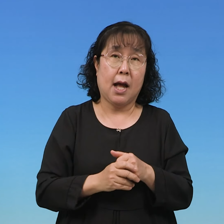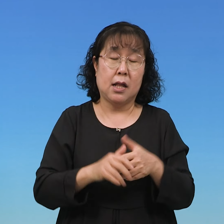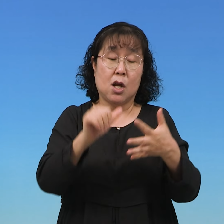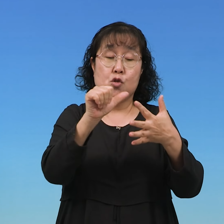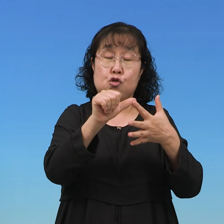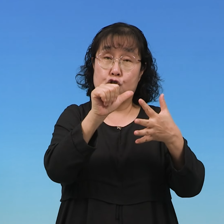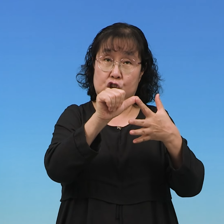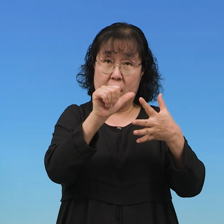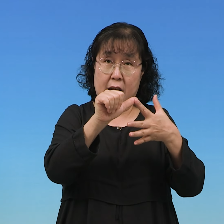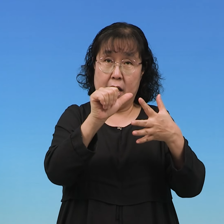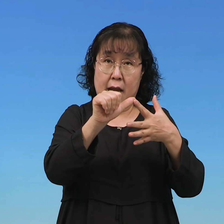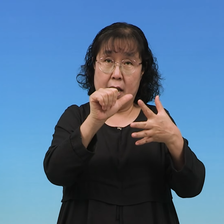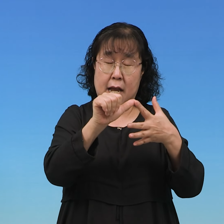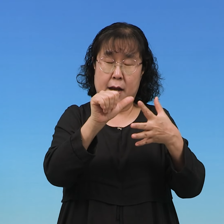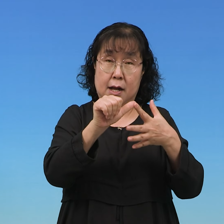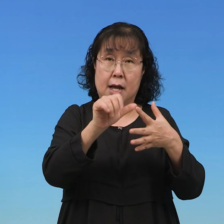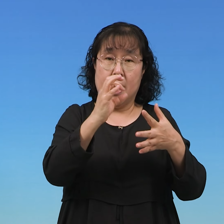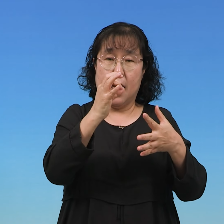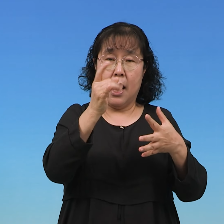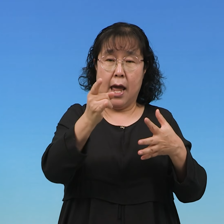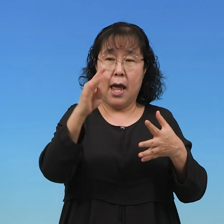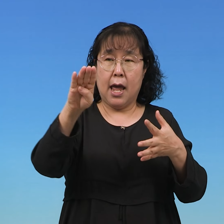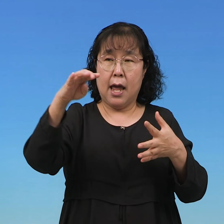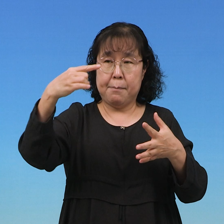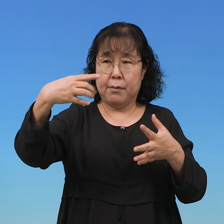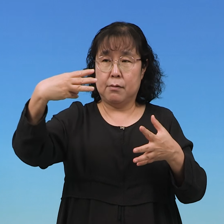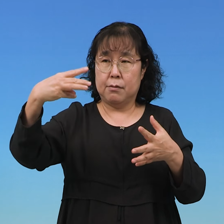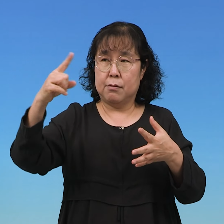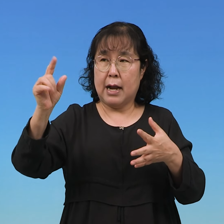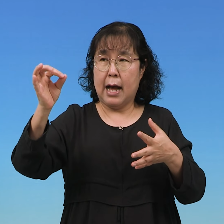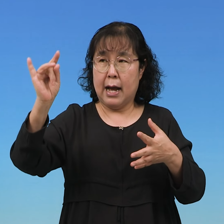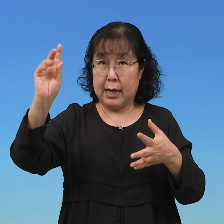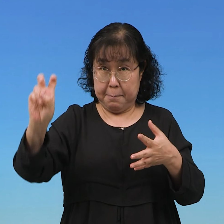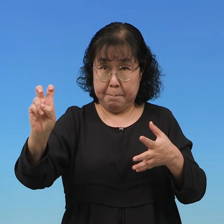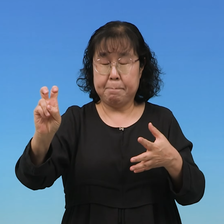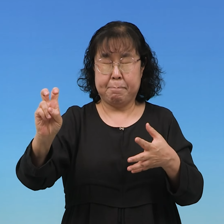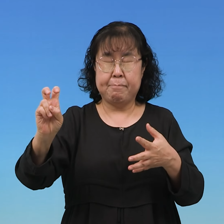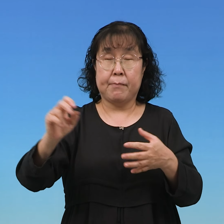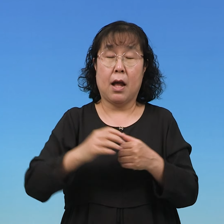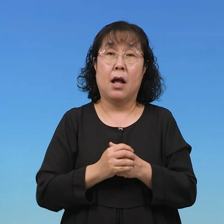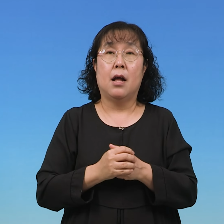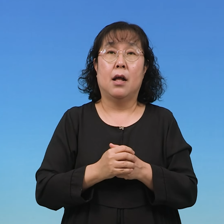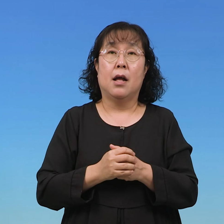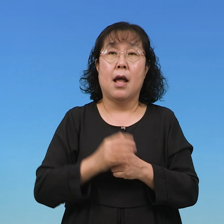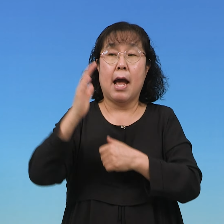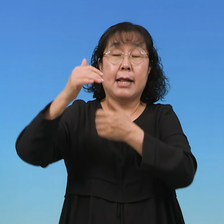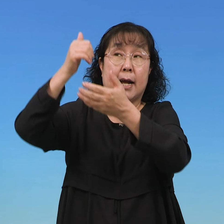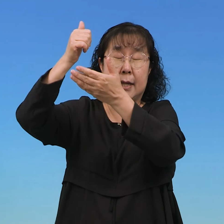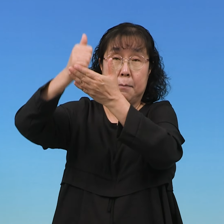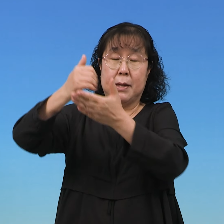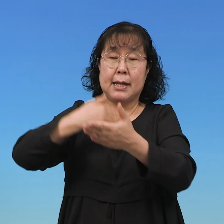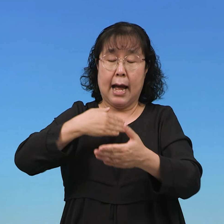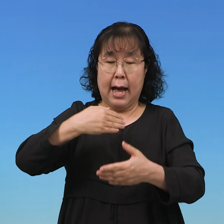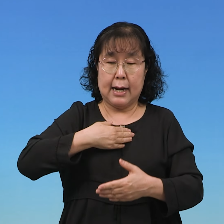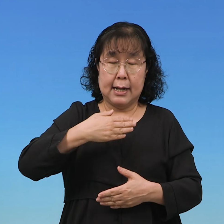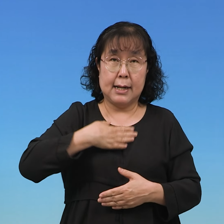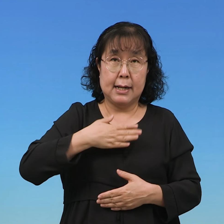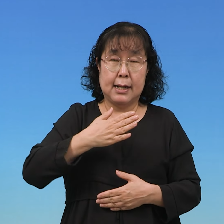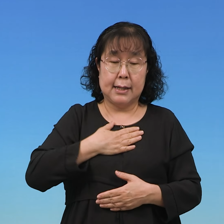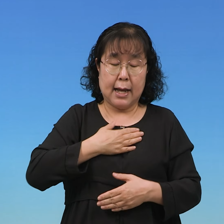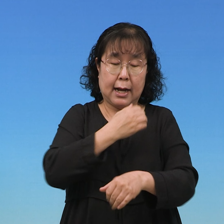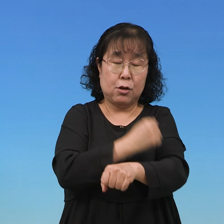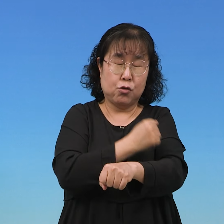고백하고요. 그리고는 이제 차남의 이름을 에브라임이라 짓고는 이렇게 해석합니다. 하나님이